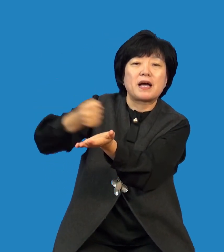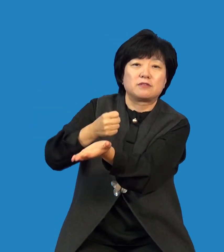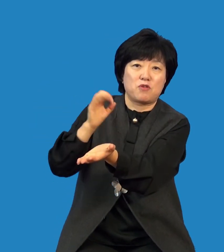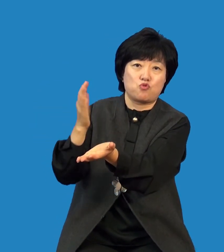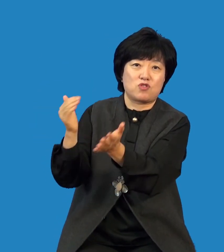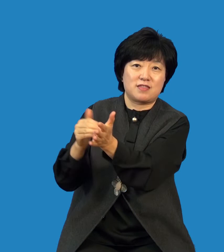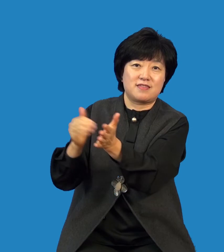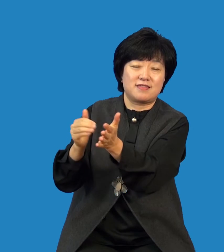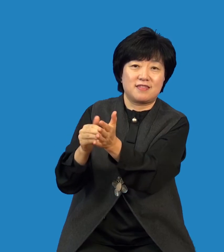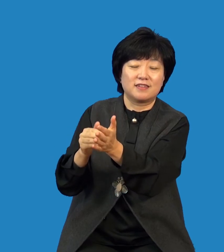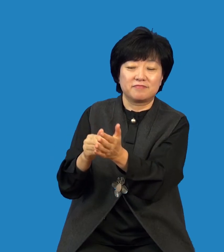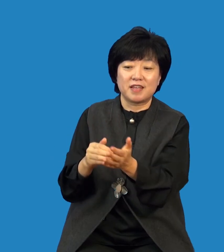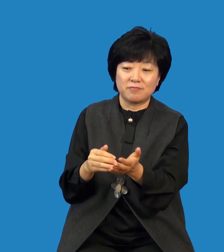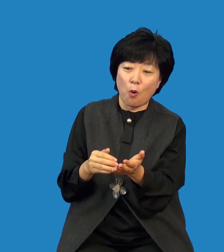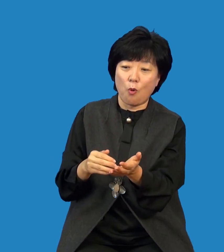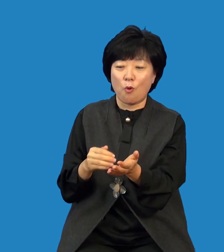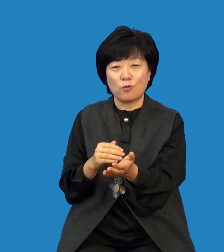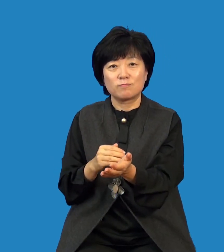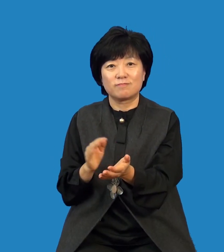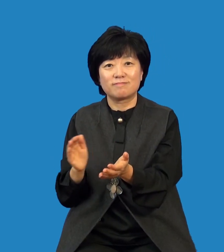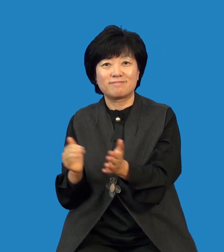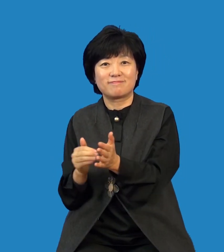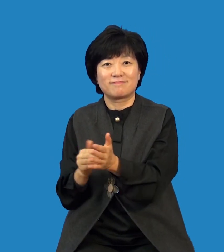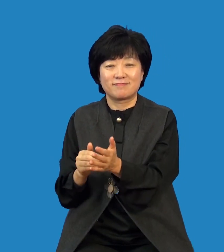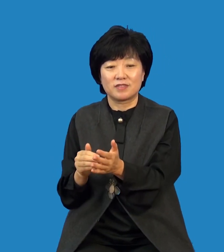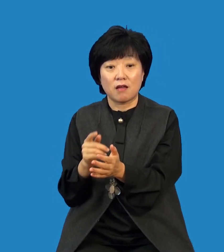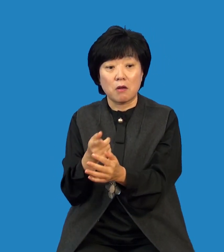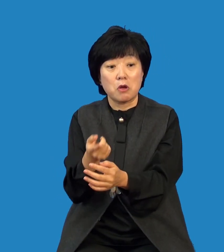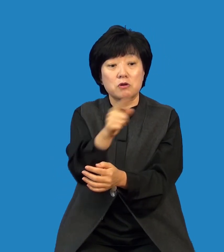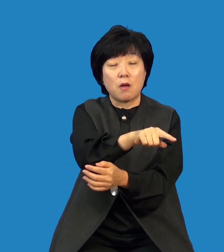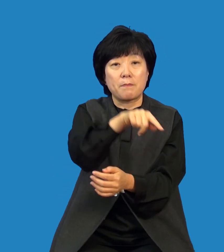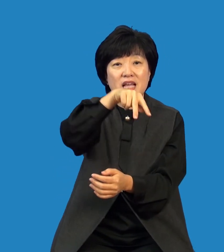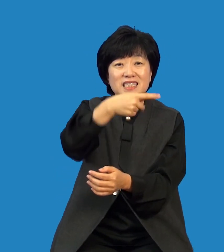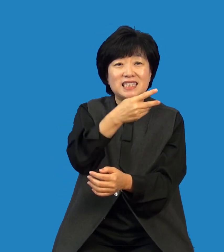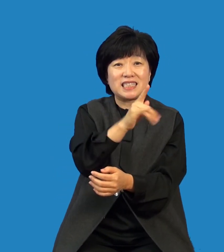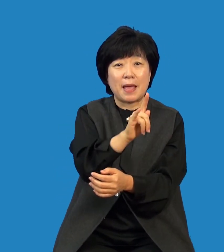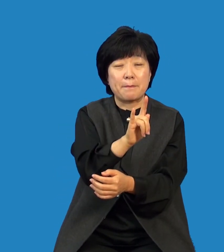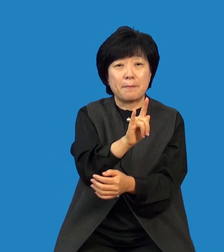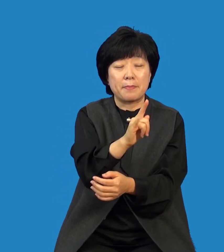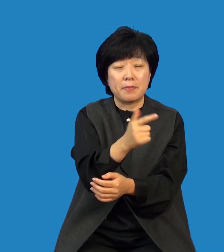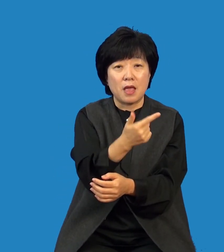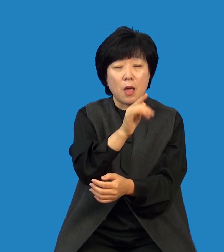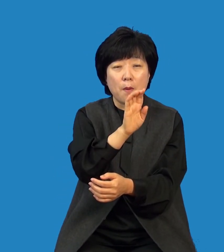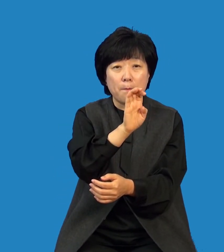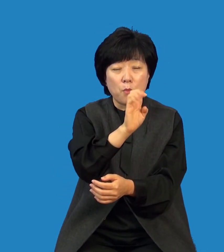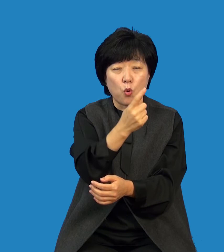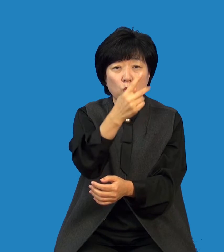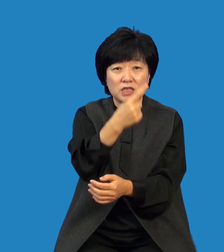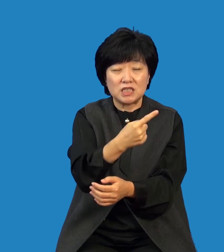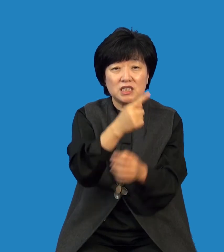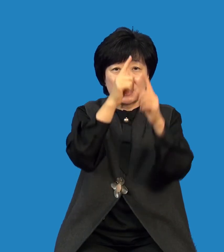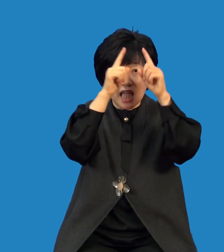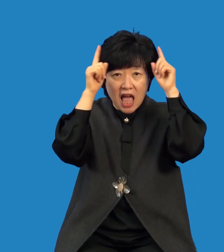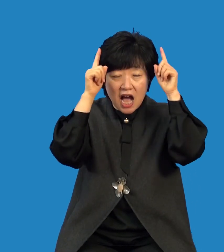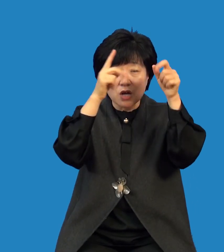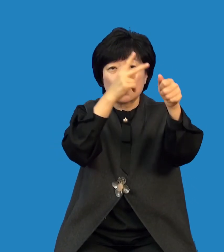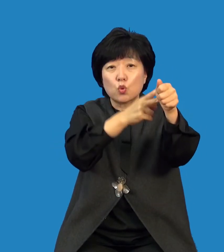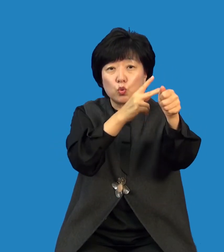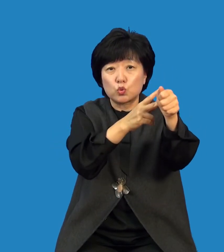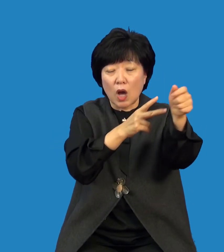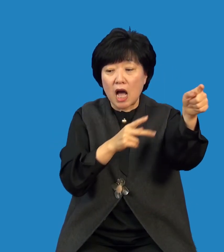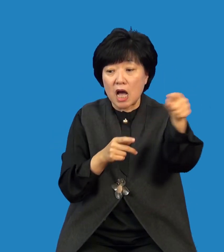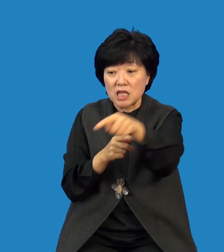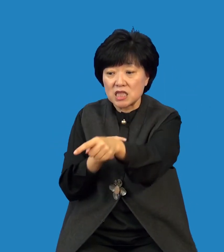그러면서 옆에 있는 대학에서 스탠포드 대학의 교수 하나가 네 논문을 읽어보더니 거기에 조금 문제가 있는 것 같다고 이렇게 클레임을 걸어왔다는 거야.